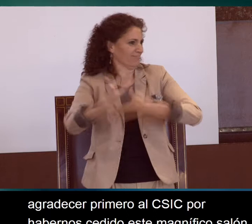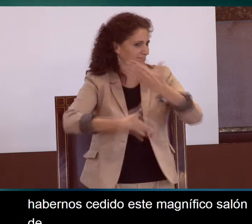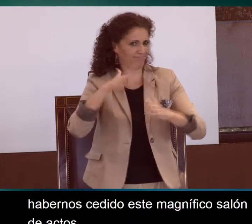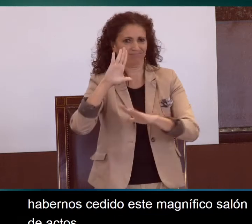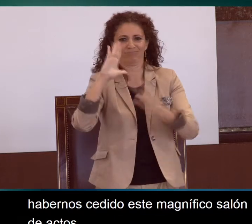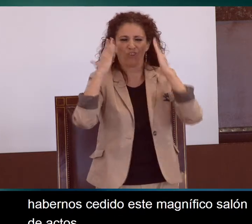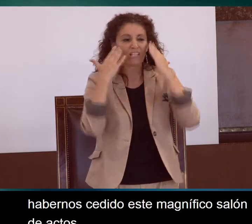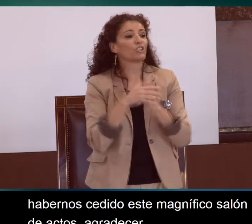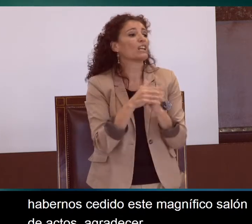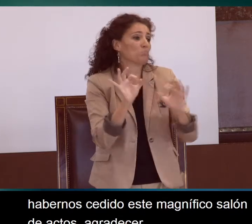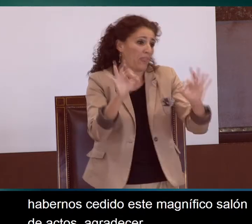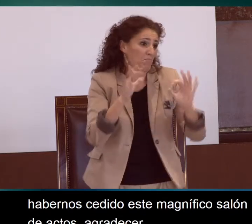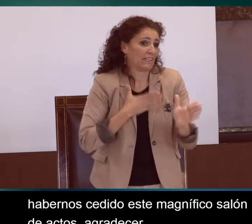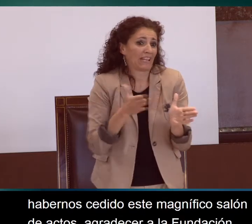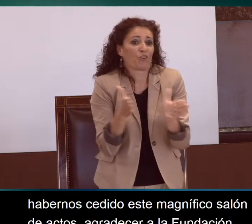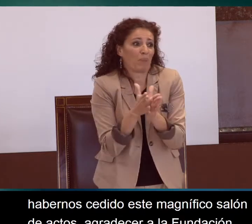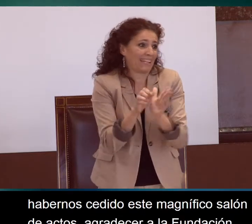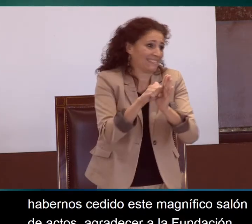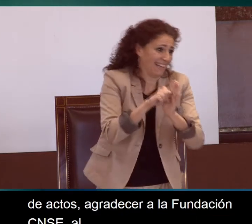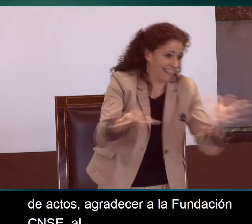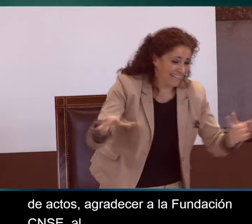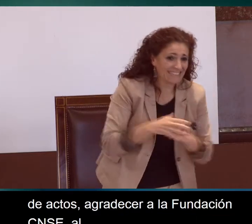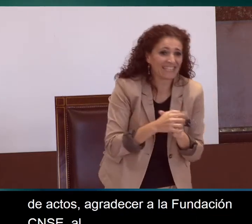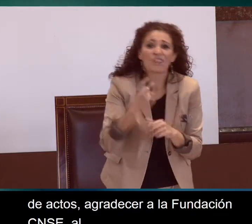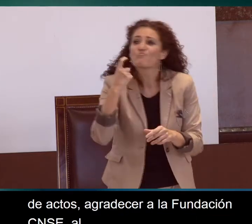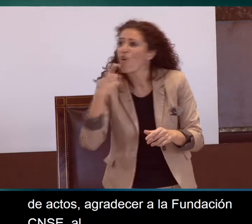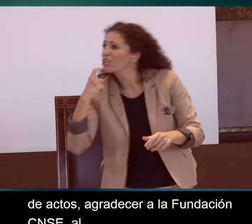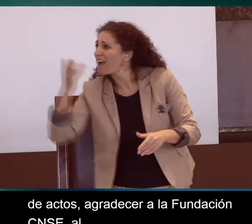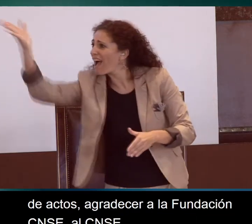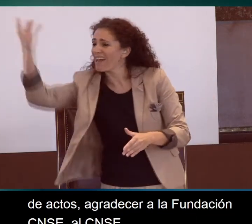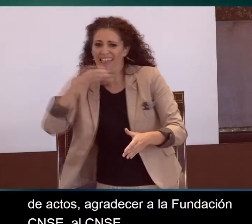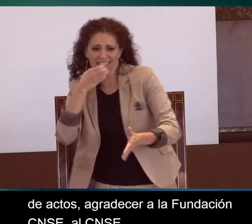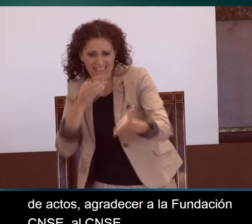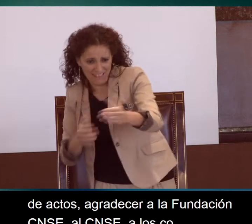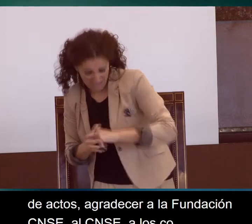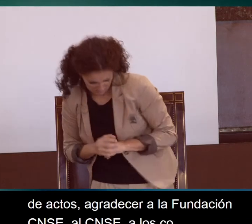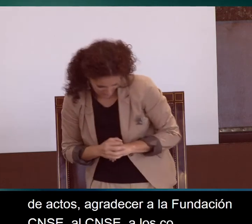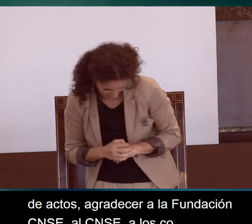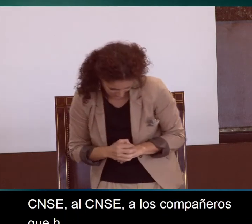compañeros que han estado trabajando a lo largo de este congreso, especialmente a mis compañeros del CENEL, sea Mónica, a Eva.